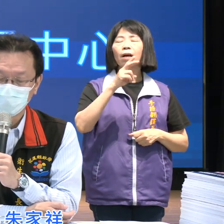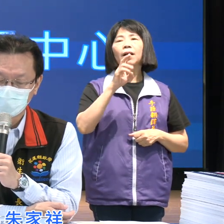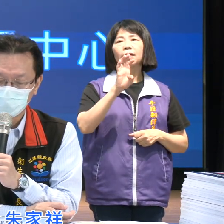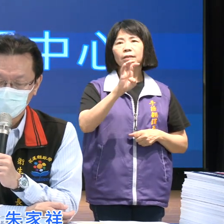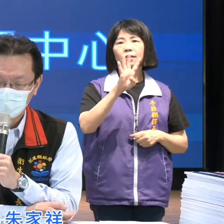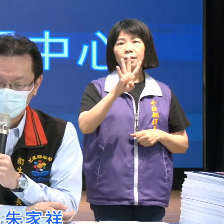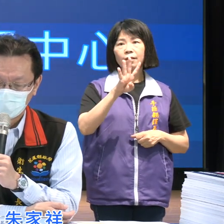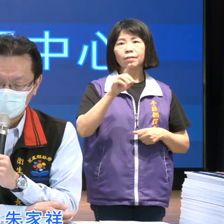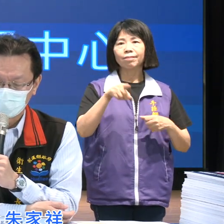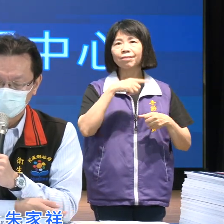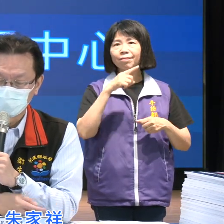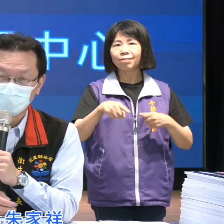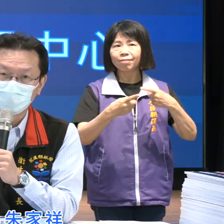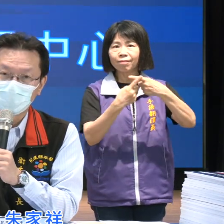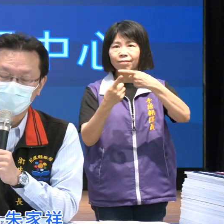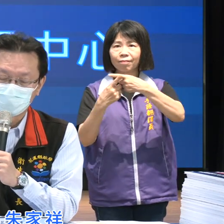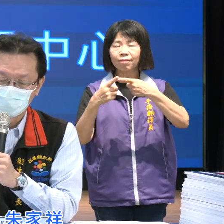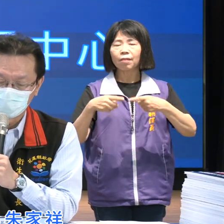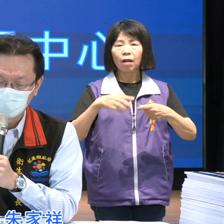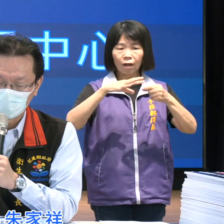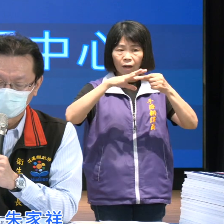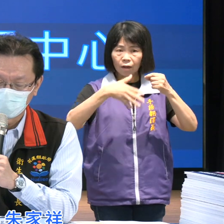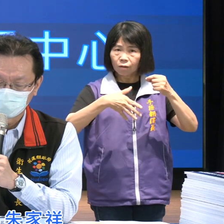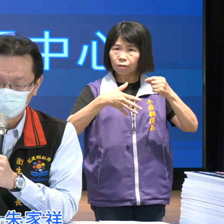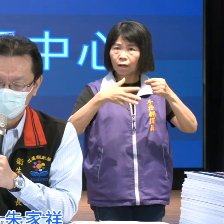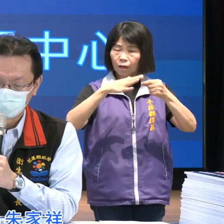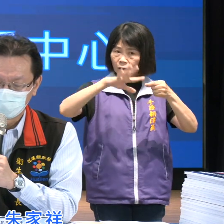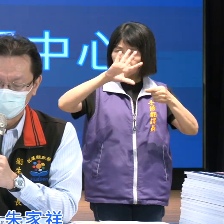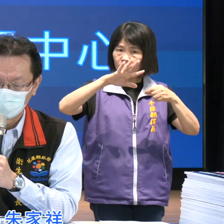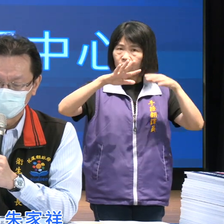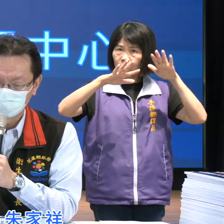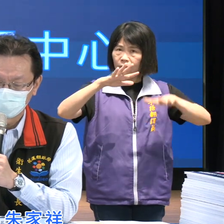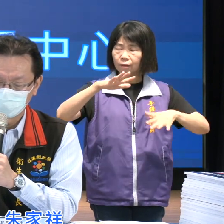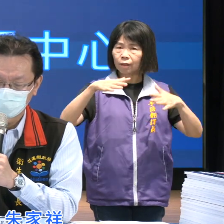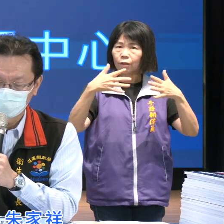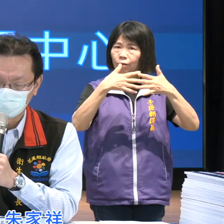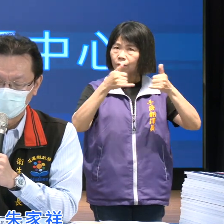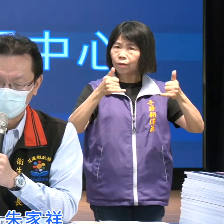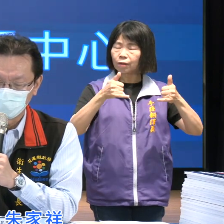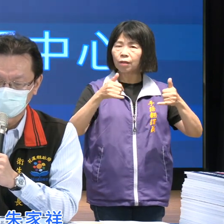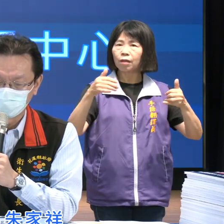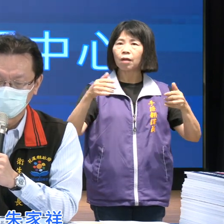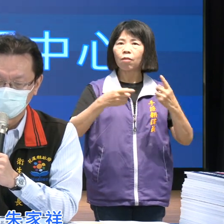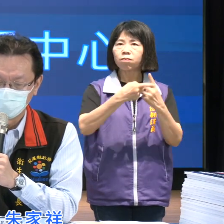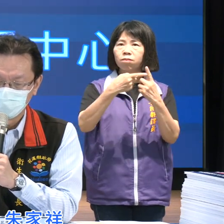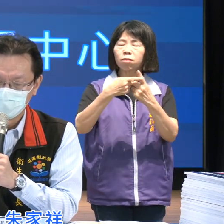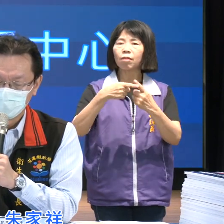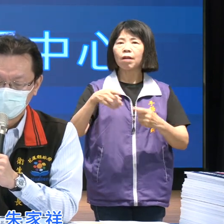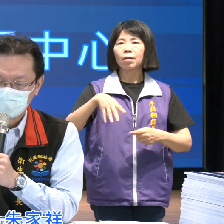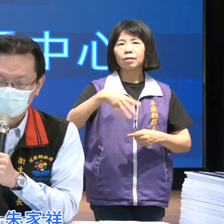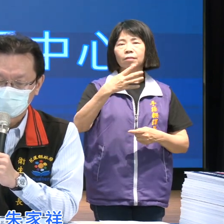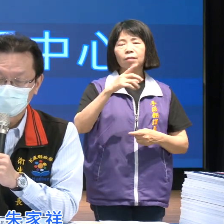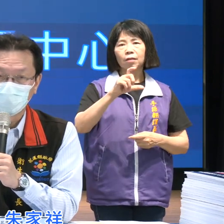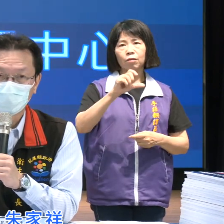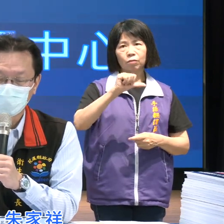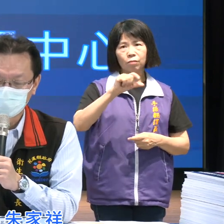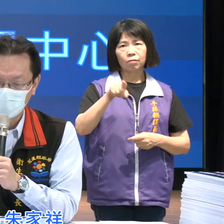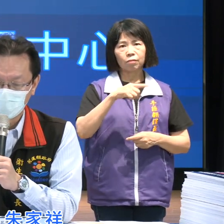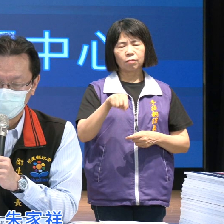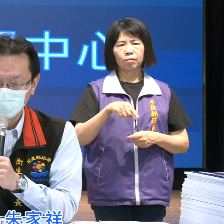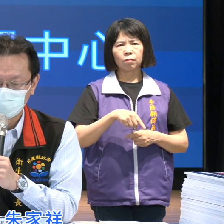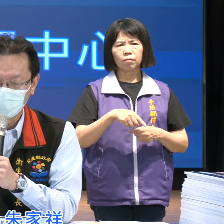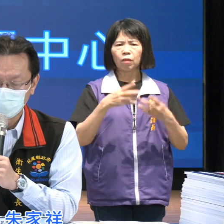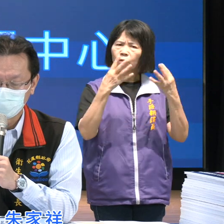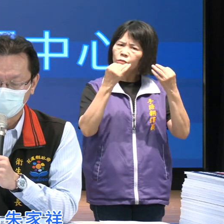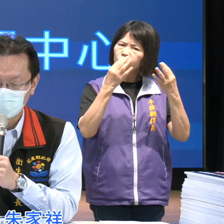诊人数中，那高中以下的学生含高中确诊人数是465人。那从数字